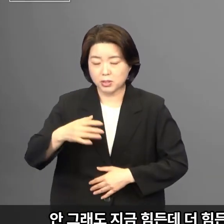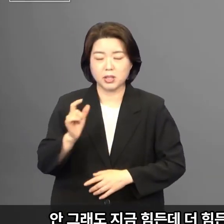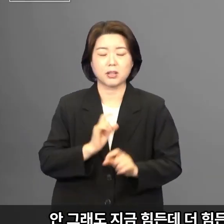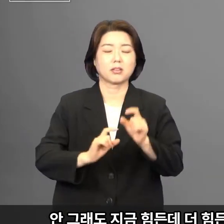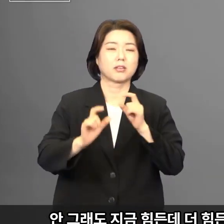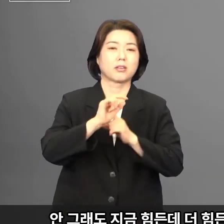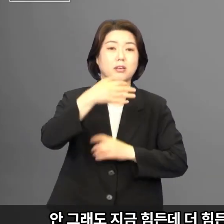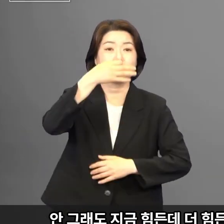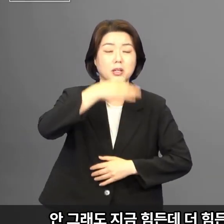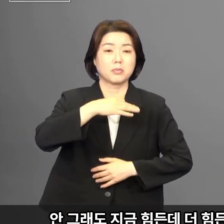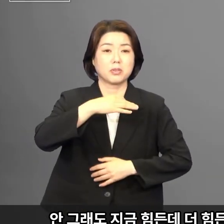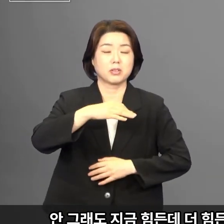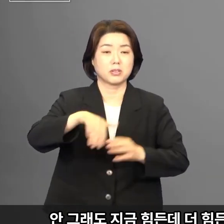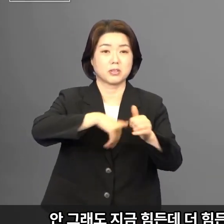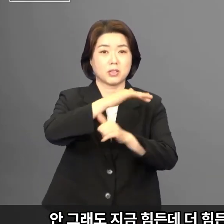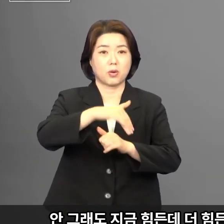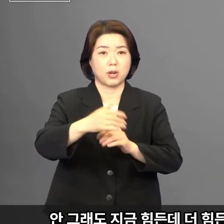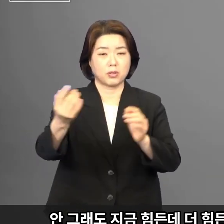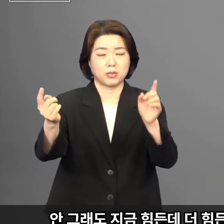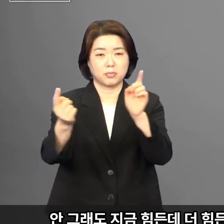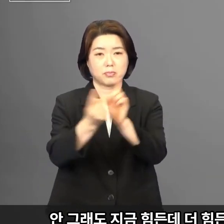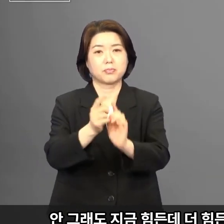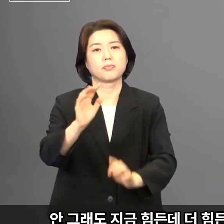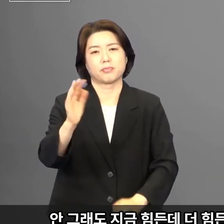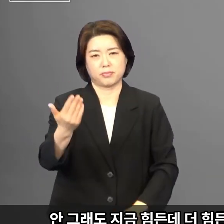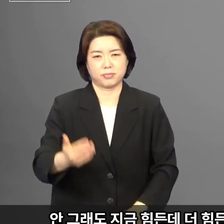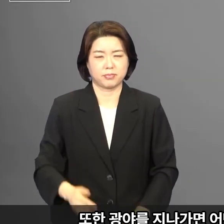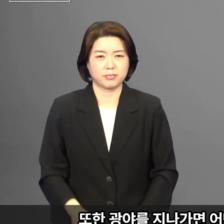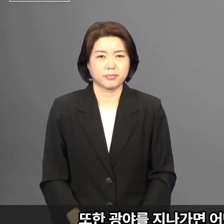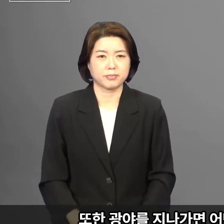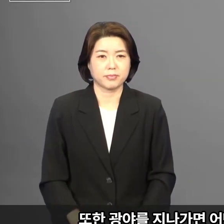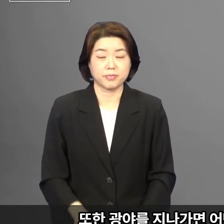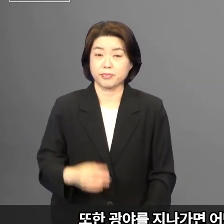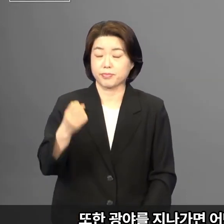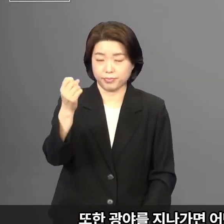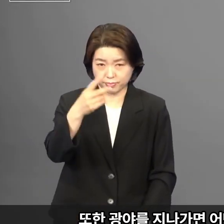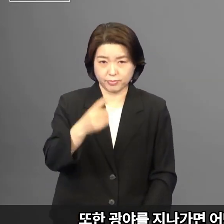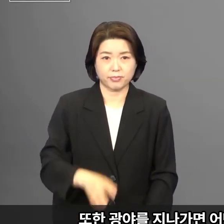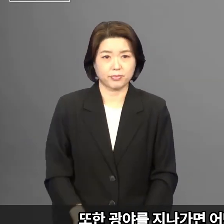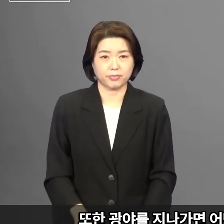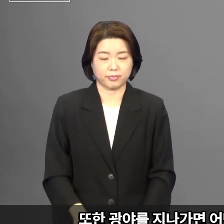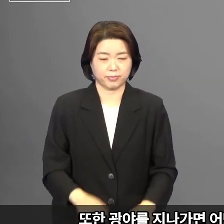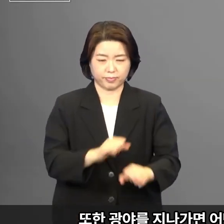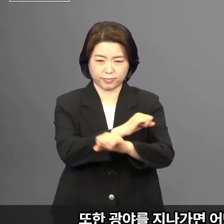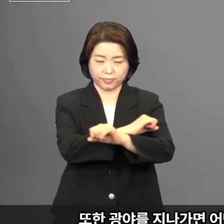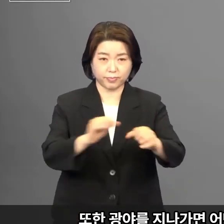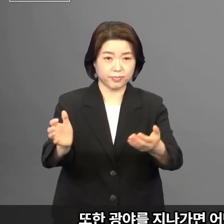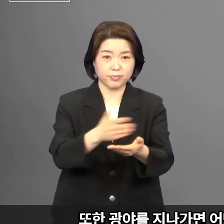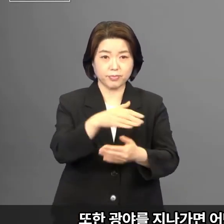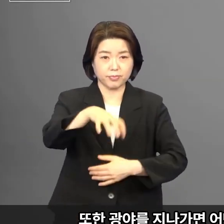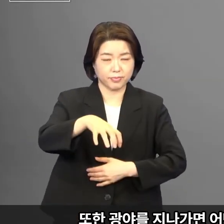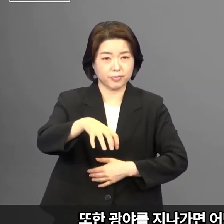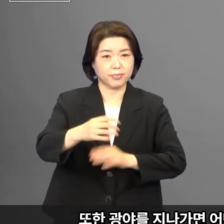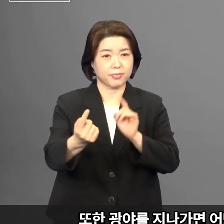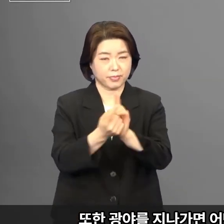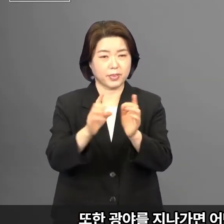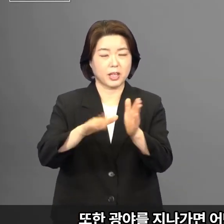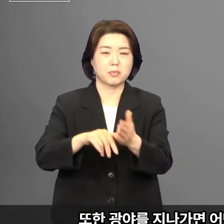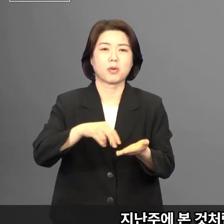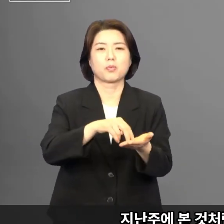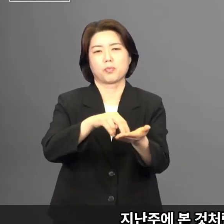더 힘든 바닥으로 가게 될 수가 있는 거예요. 또한 광야를 지나가면 어떤 일이 벌어지냐면